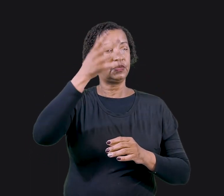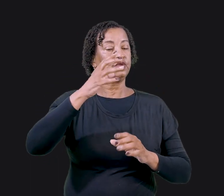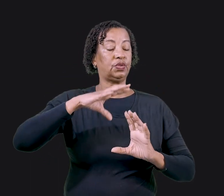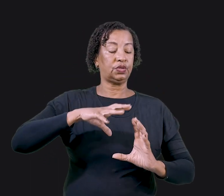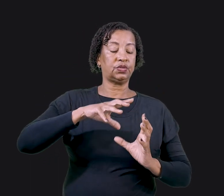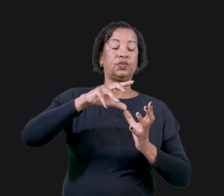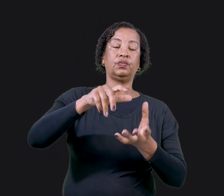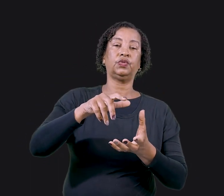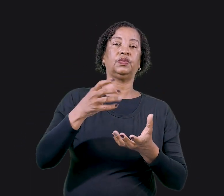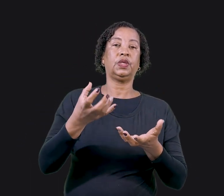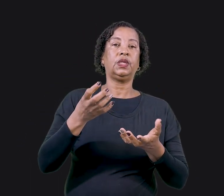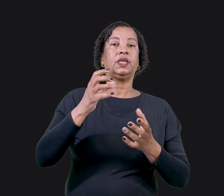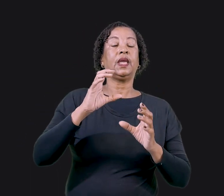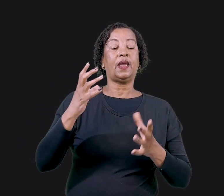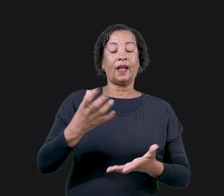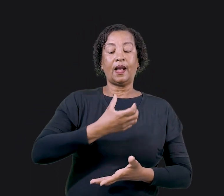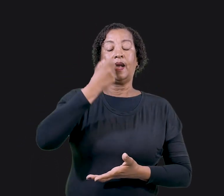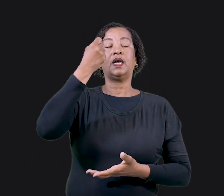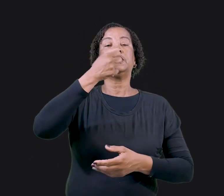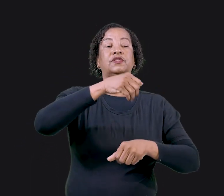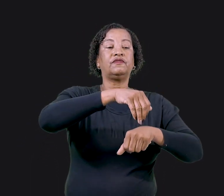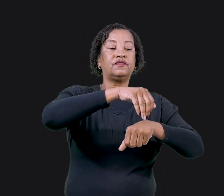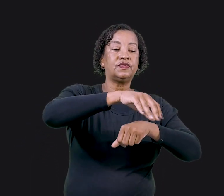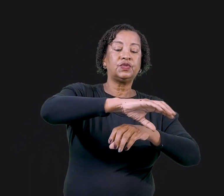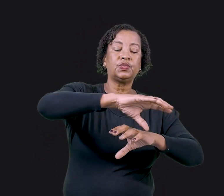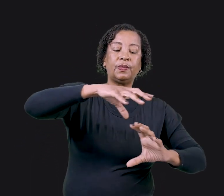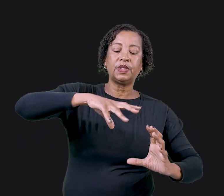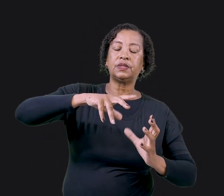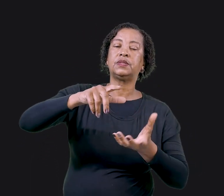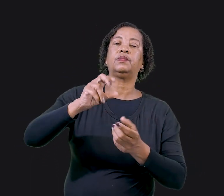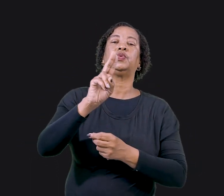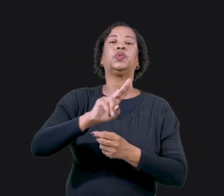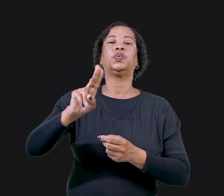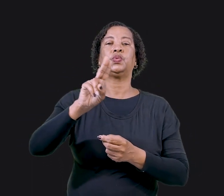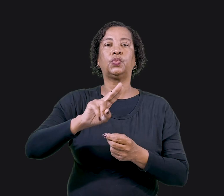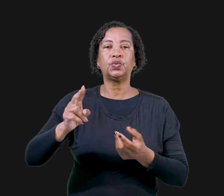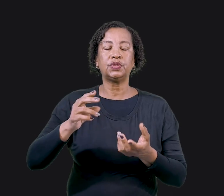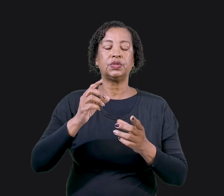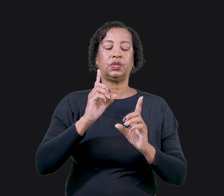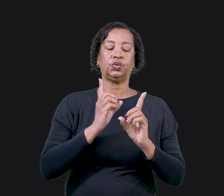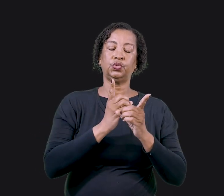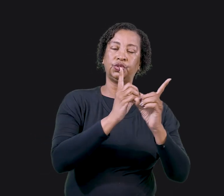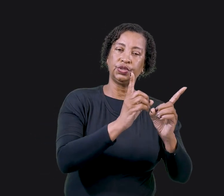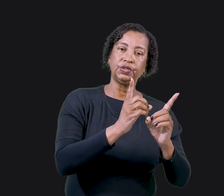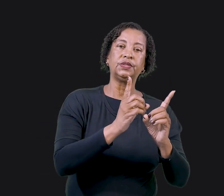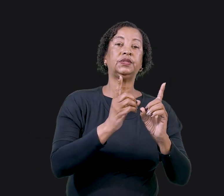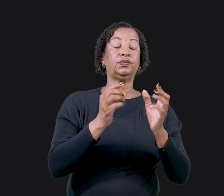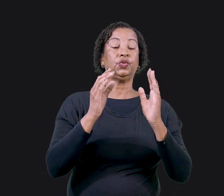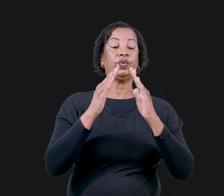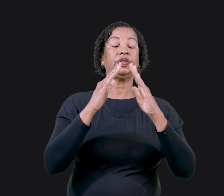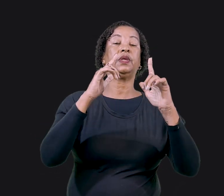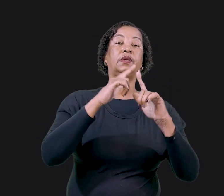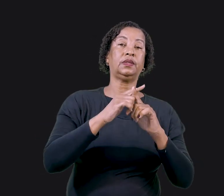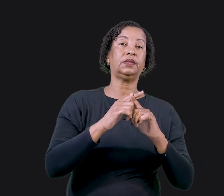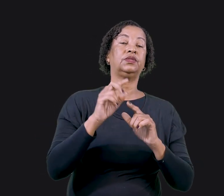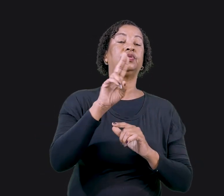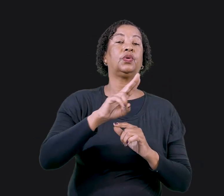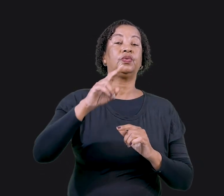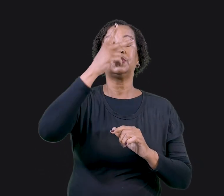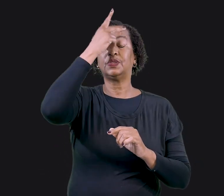para o mundo. Ele quer passar essa salvação para o mundo através dos seus discípulos, através da sua igreja para o mundo perdido. Isso quer dizer,